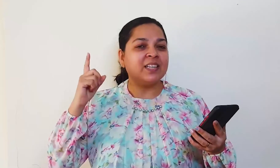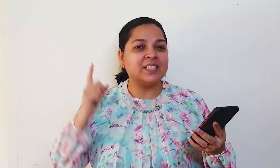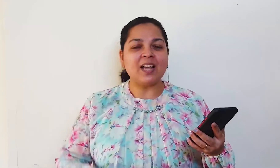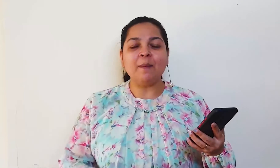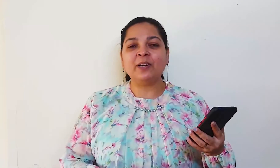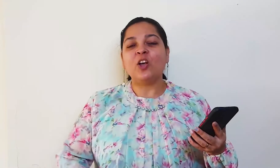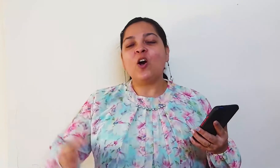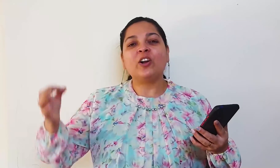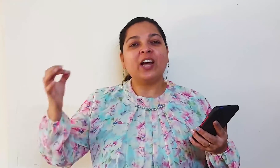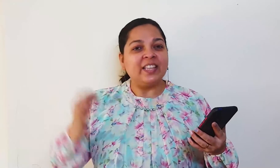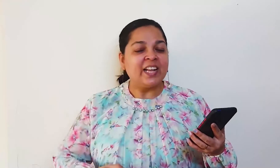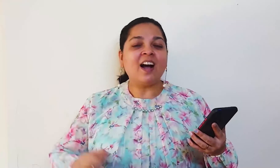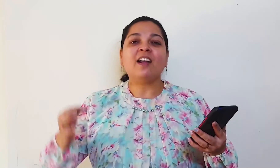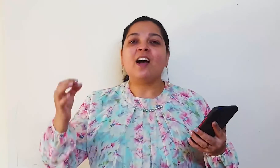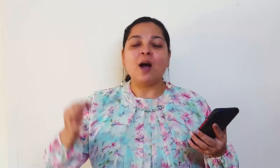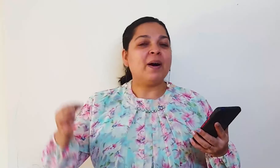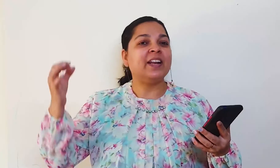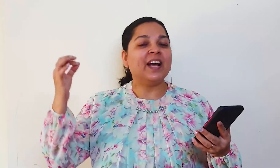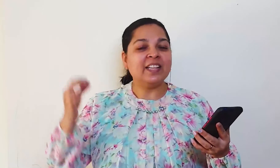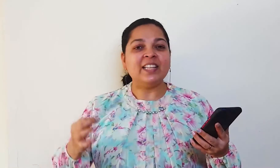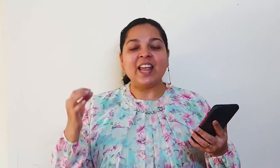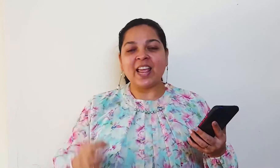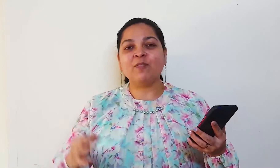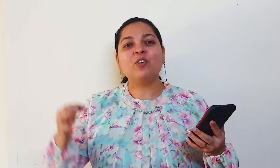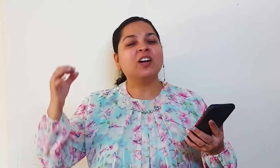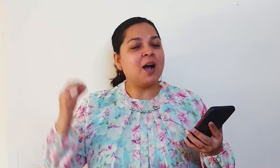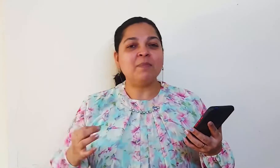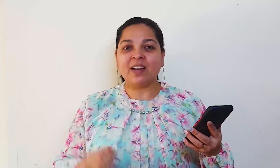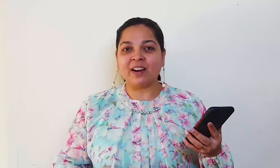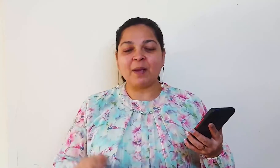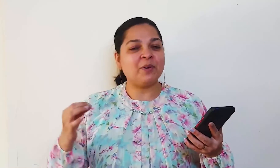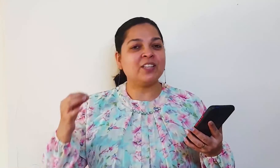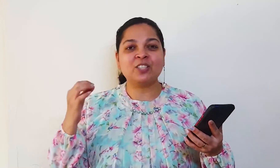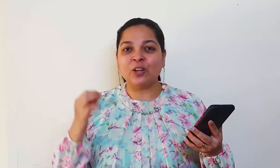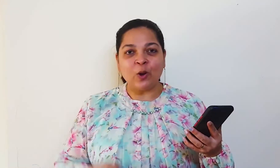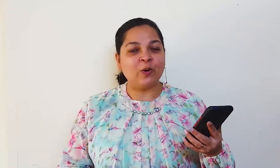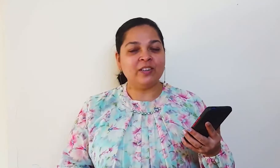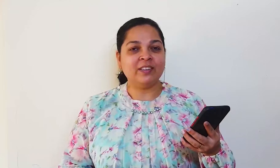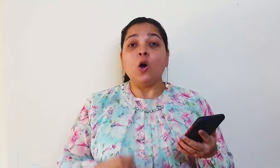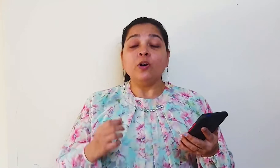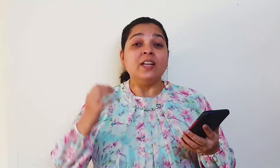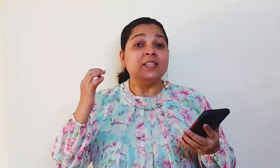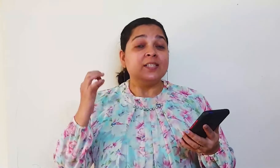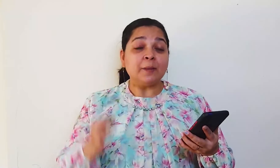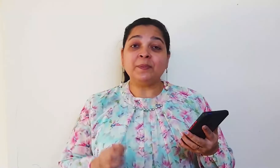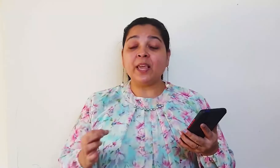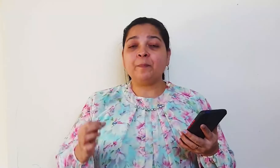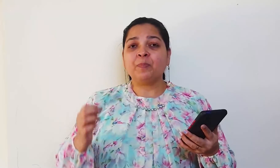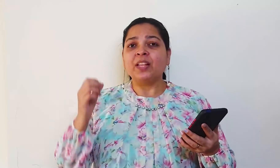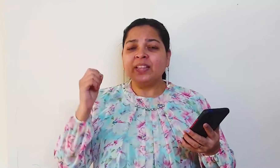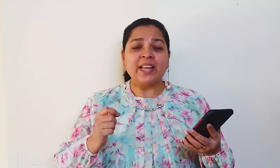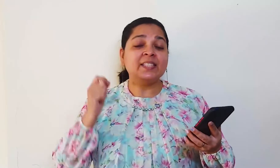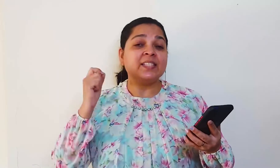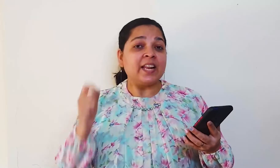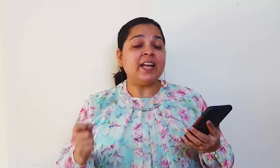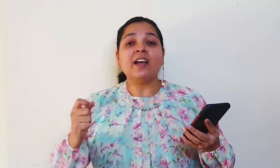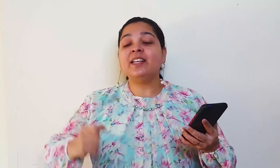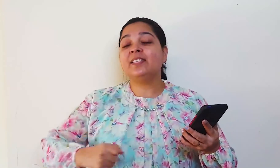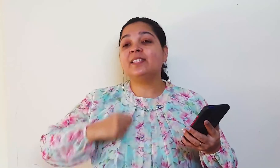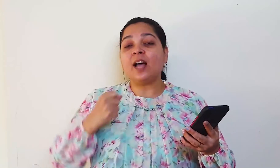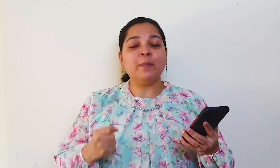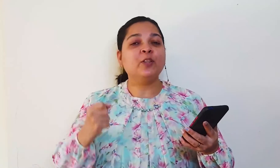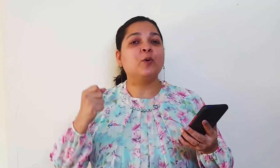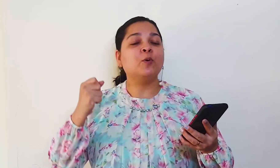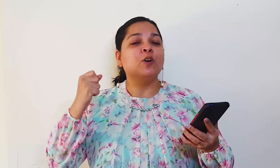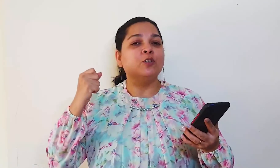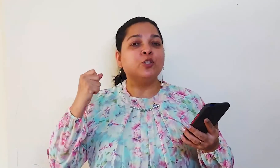र सबैभन्दा छिट्टो तरिका यो शक्तिलाई सुरु गर्ने तरिका अन्य भाषामा बोल्न सुरु गर्नु हो।